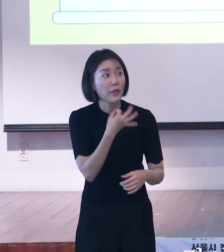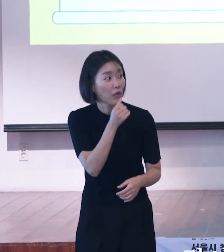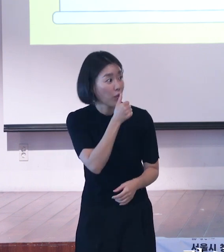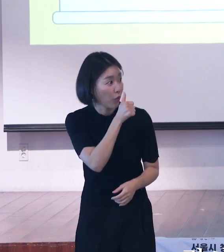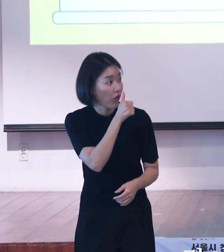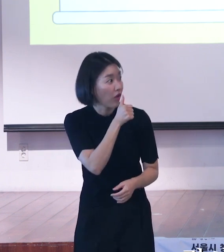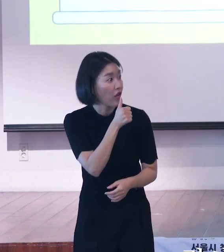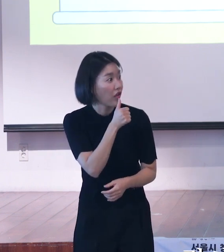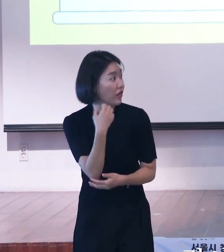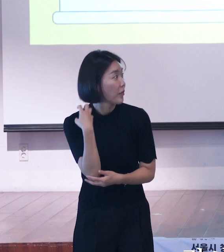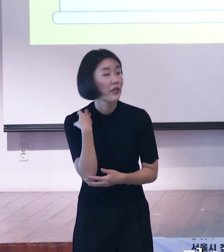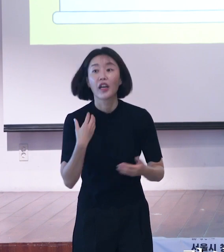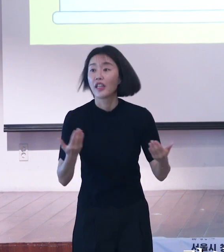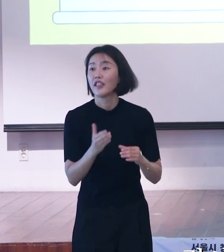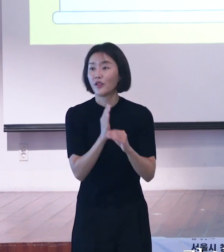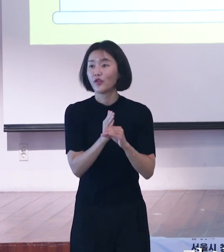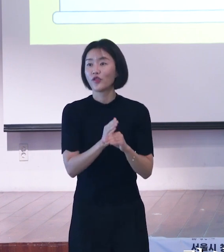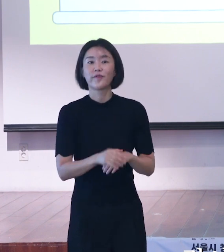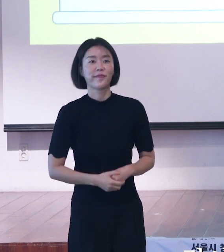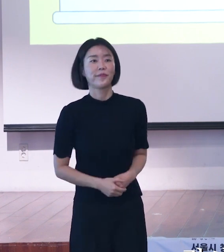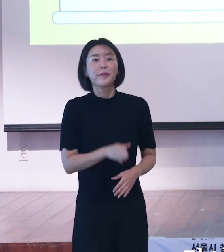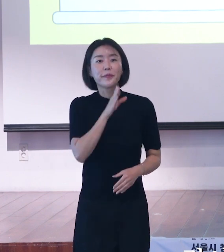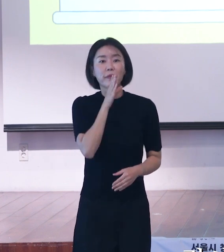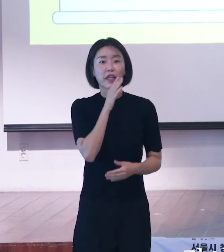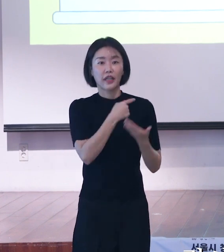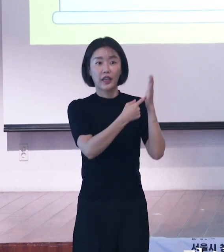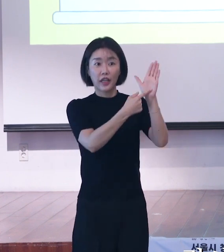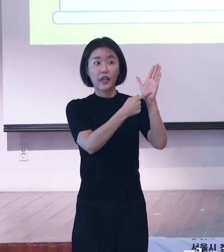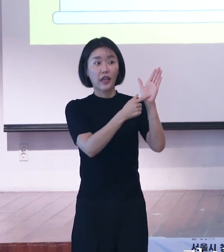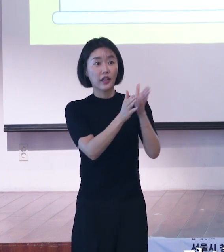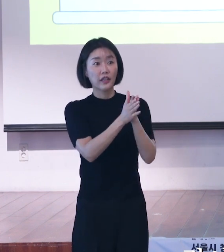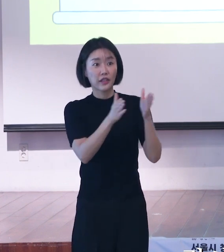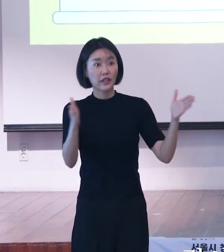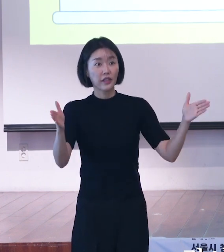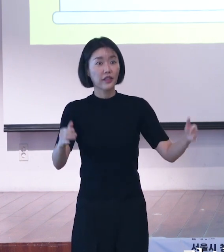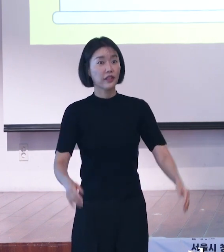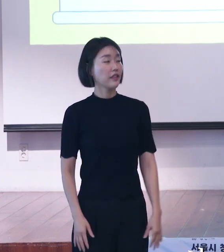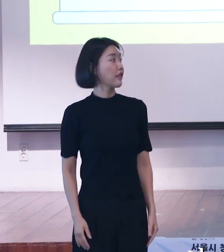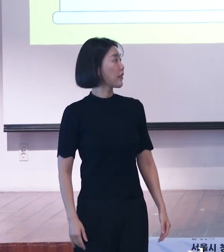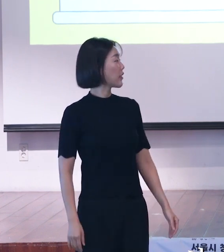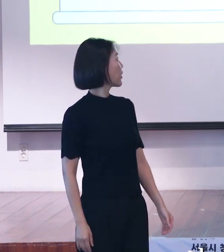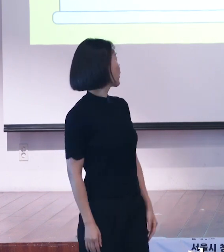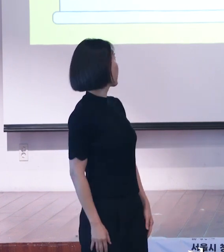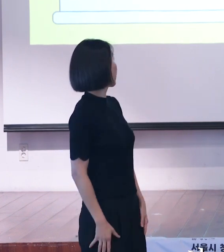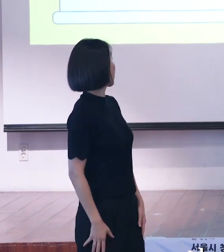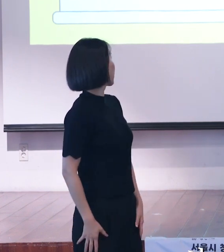있습니다. 그럼 저희 발제 주제를 이야기를 하겠습니다.